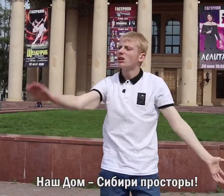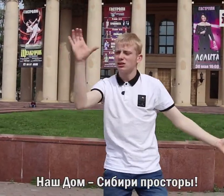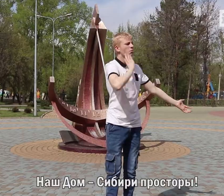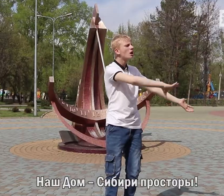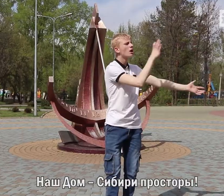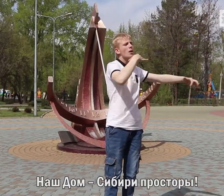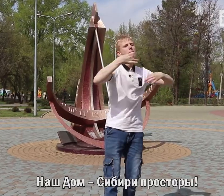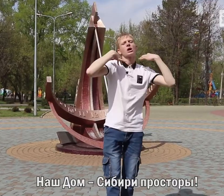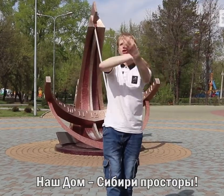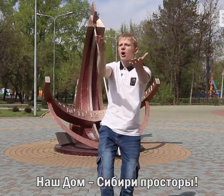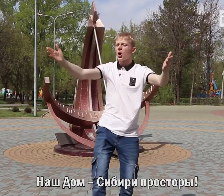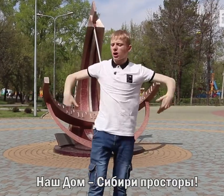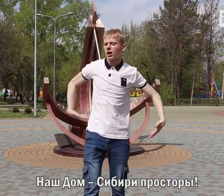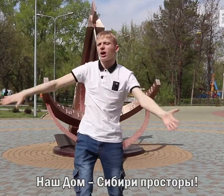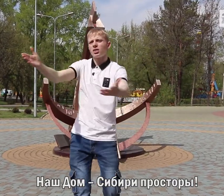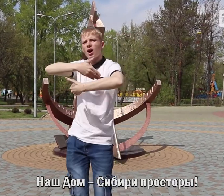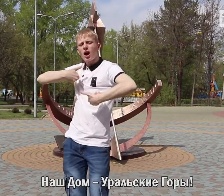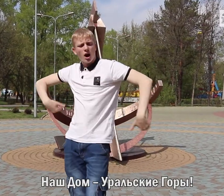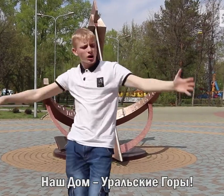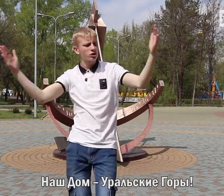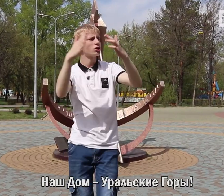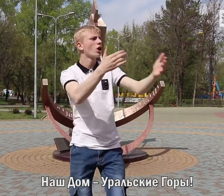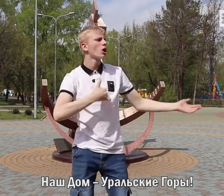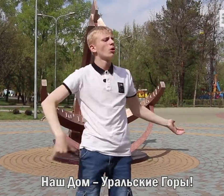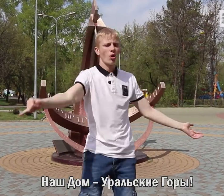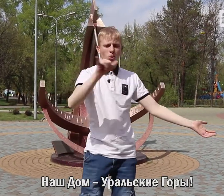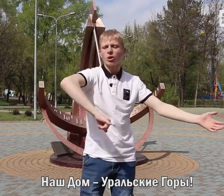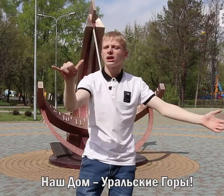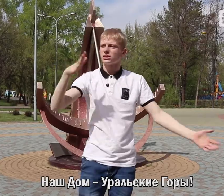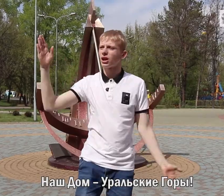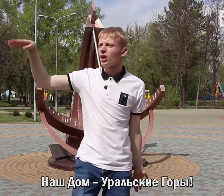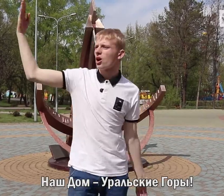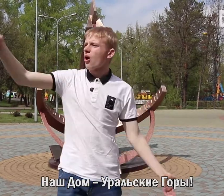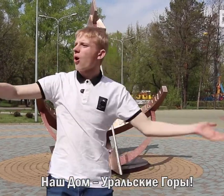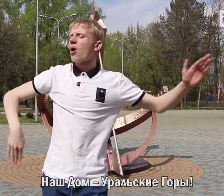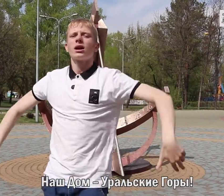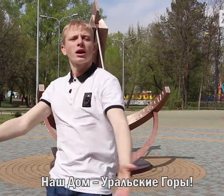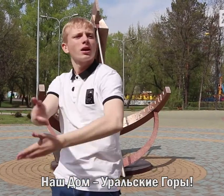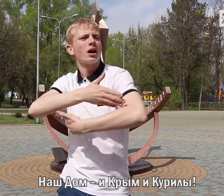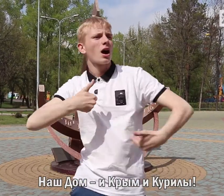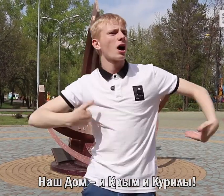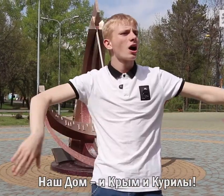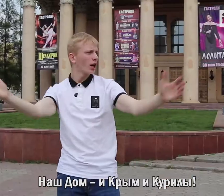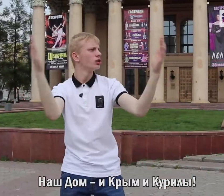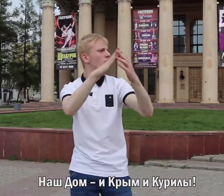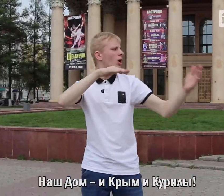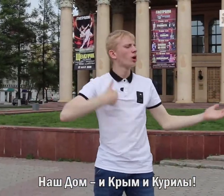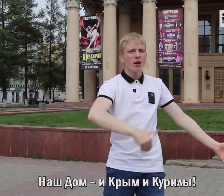в Сибири просторы, на что уральские горы, на что